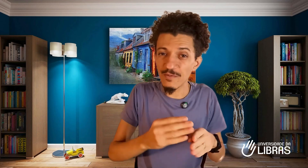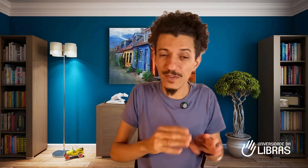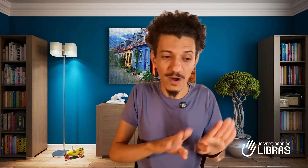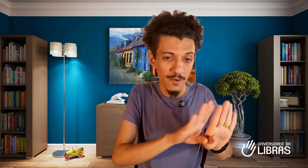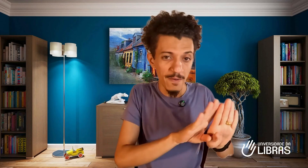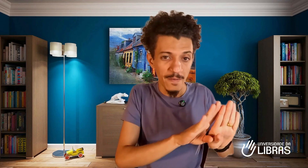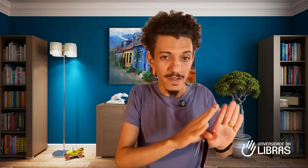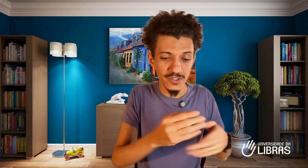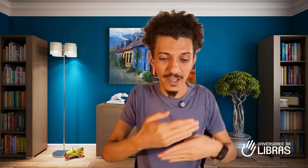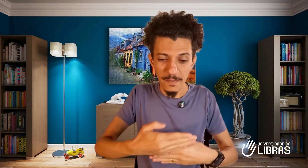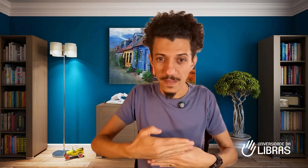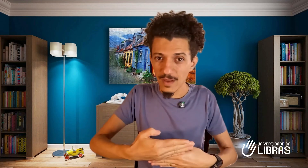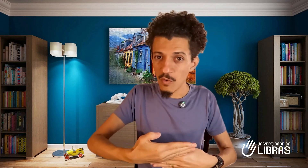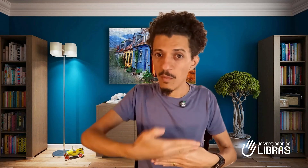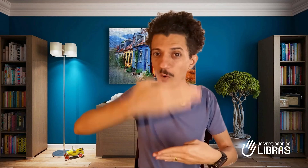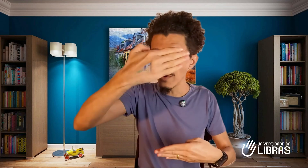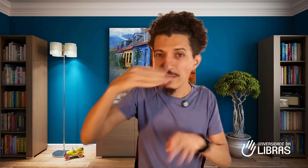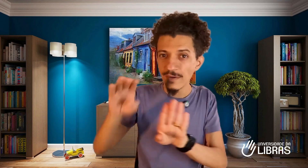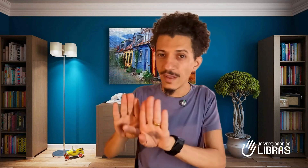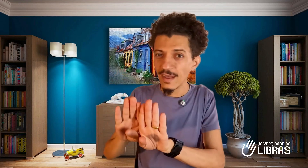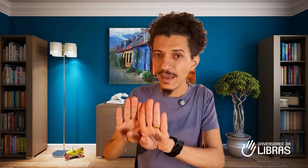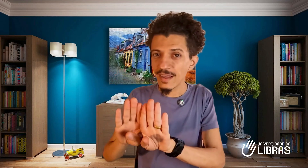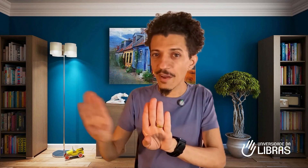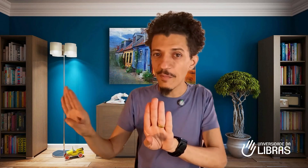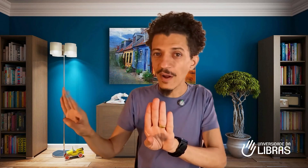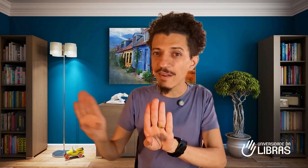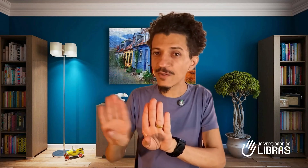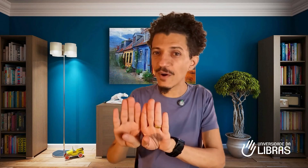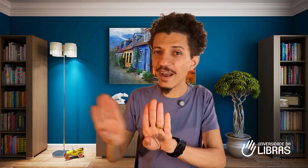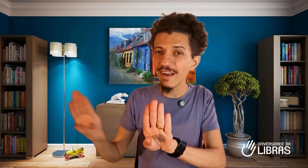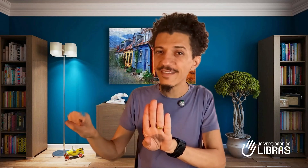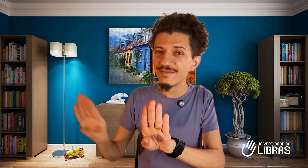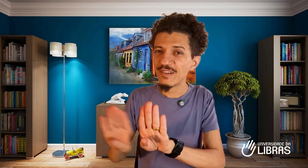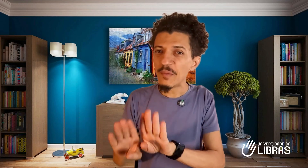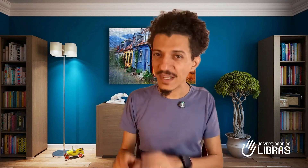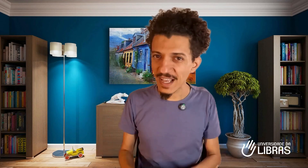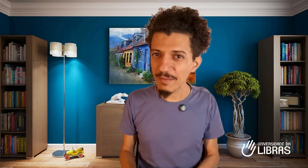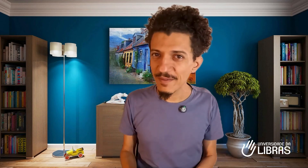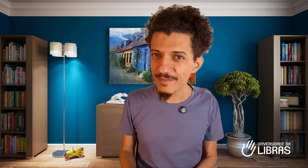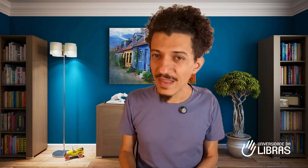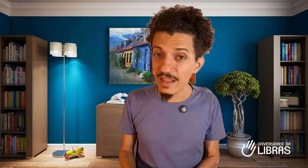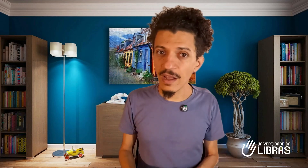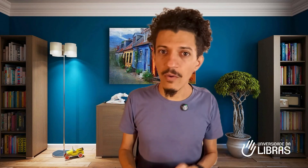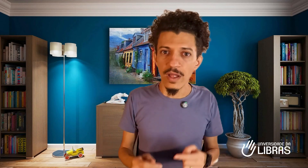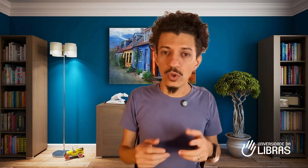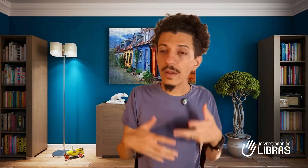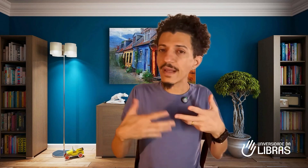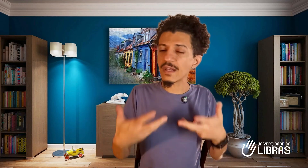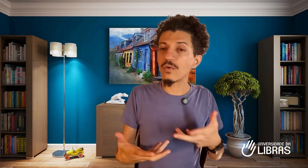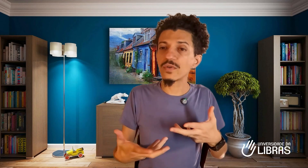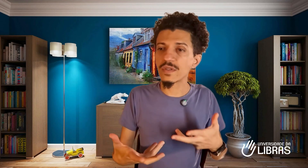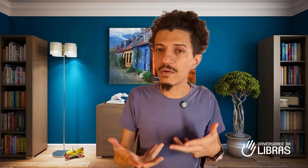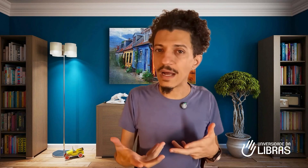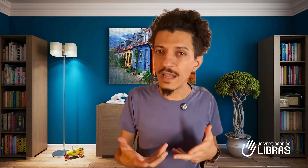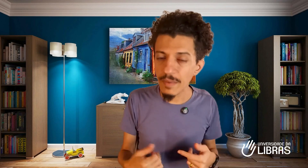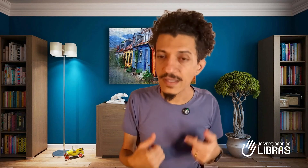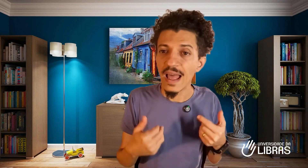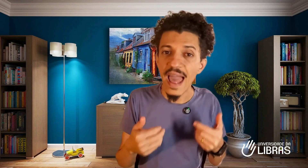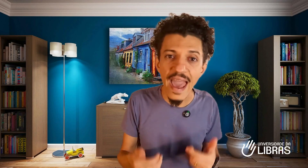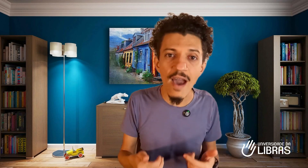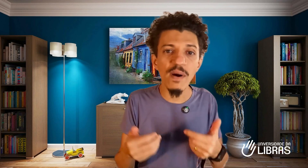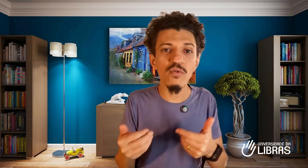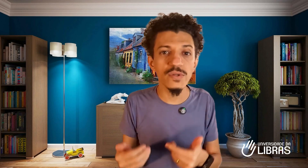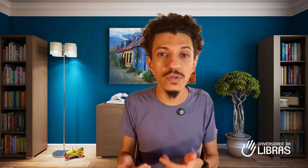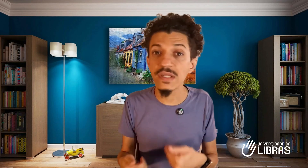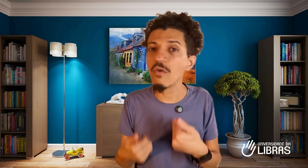construção visual de um muro e que tem um portão de correr. Percebe? Então, toda essa construção da Libras